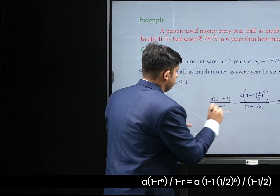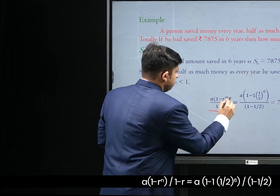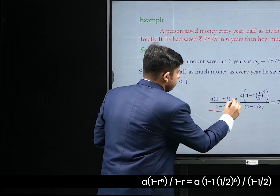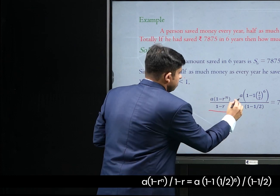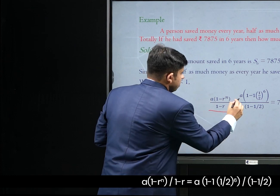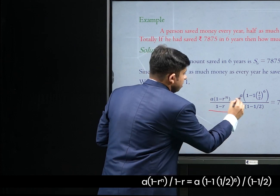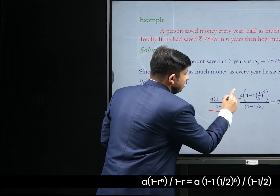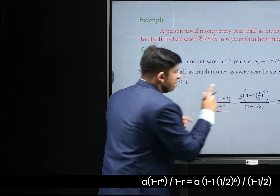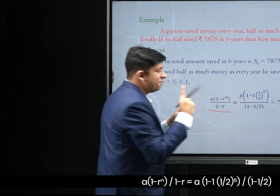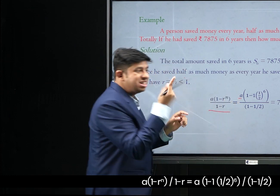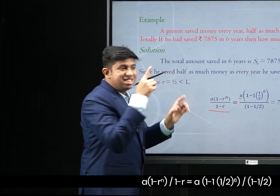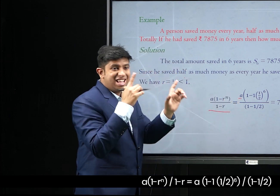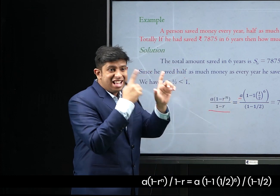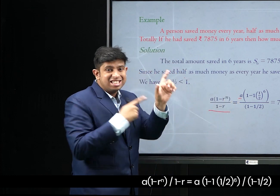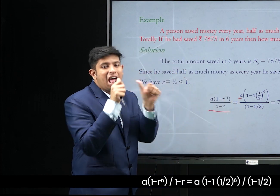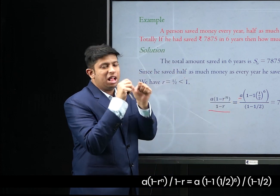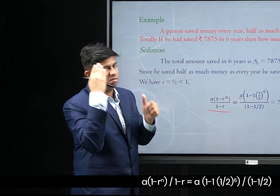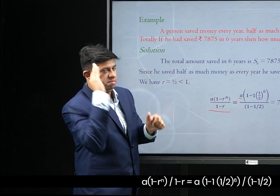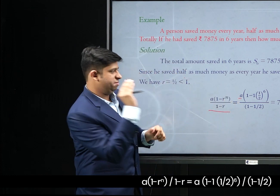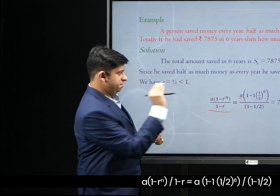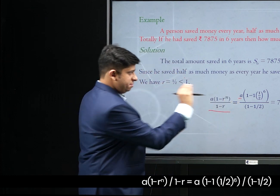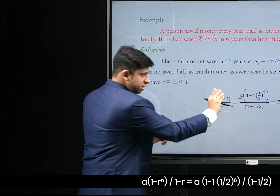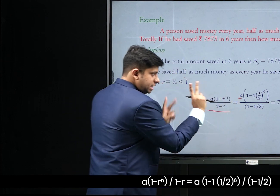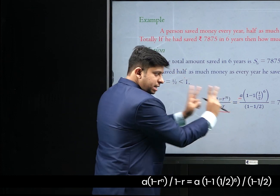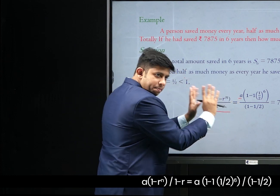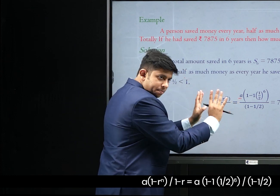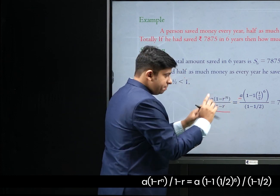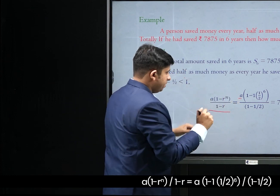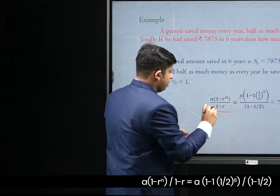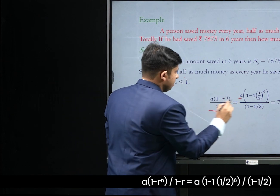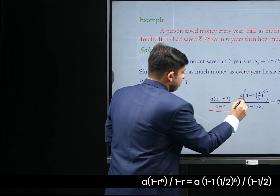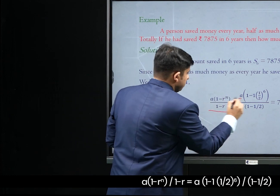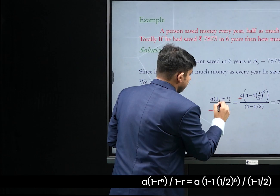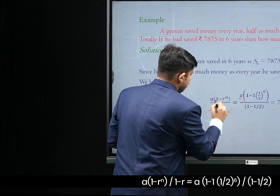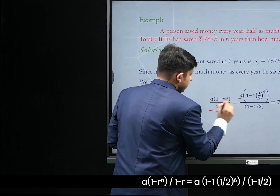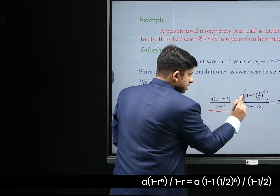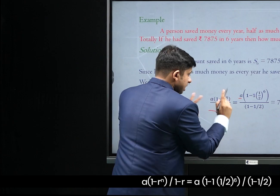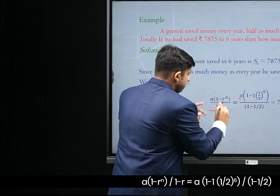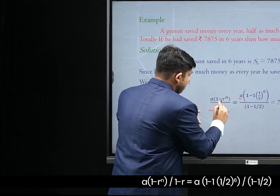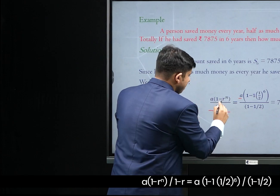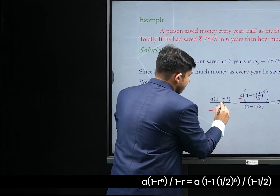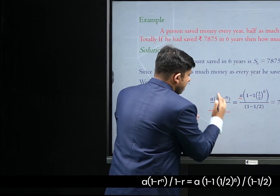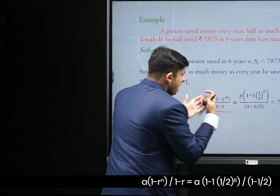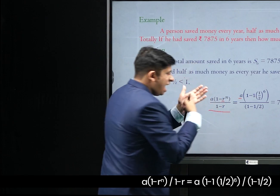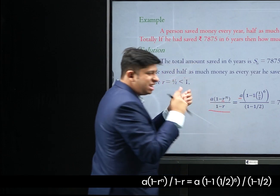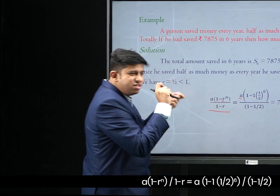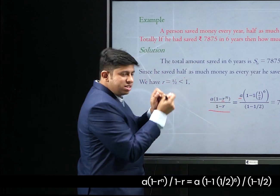ஆர் ஈடு ஏ அடைப்புக்குறிக்குள் 1 கழித்தல் அடைப்புக்குறிக்குள் 1 கீழ்